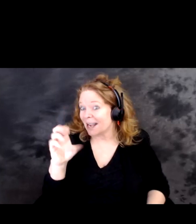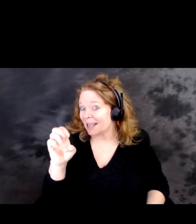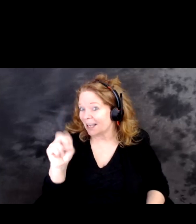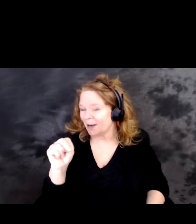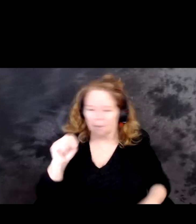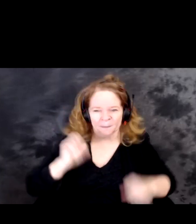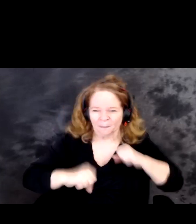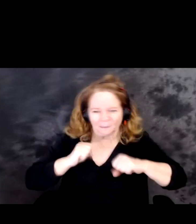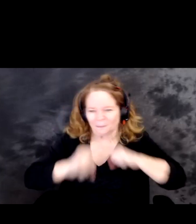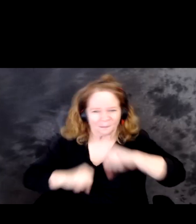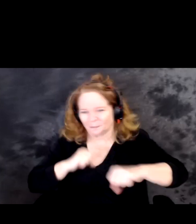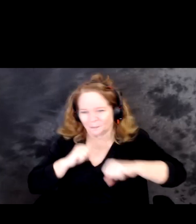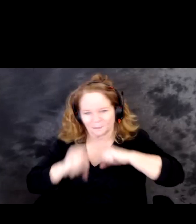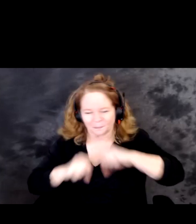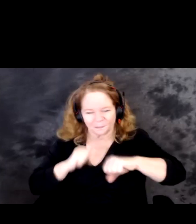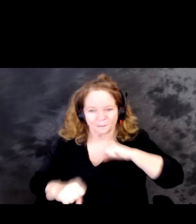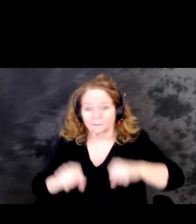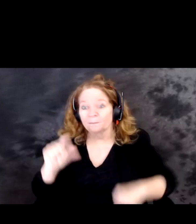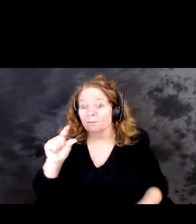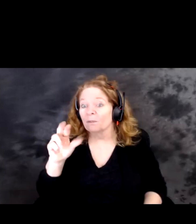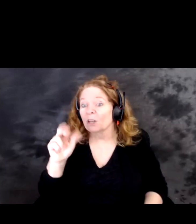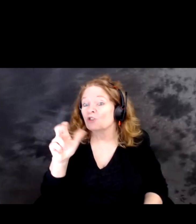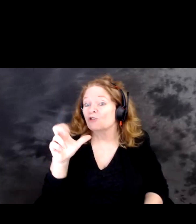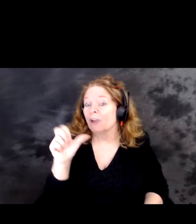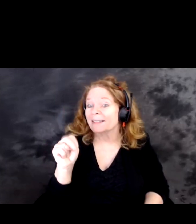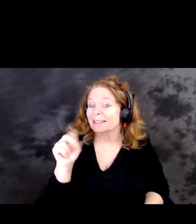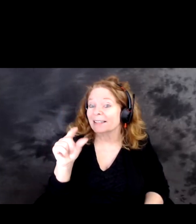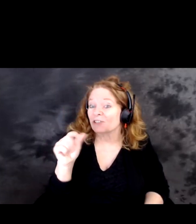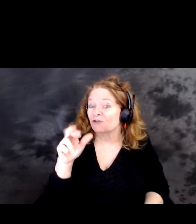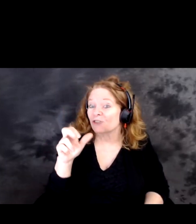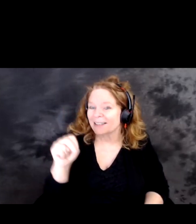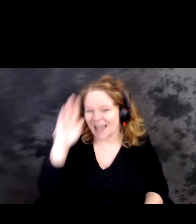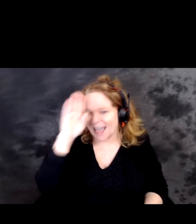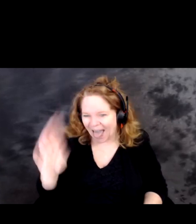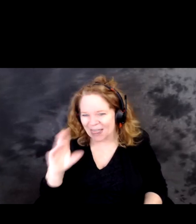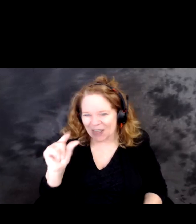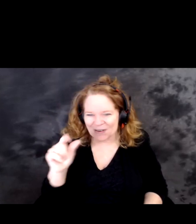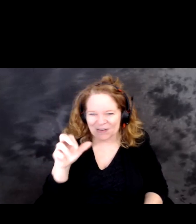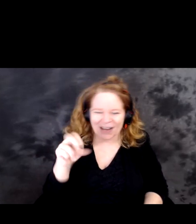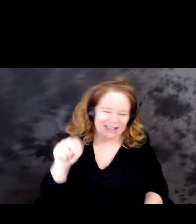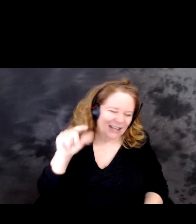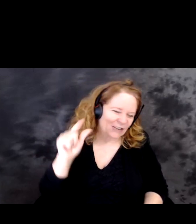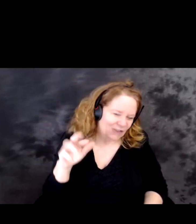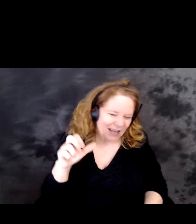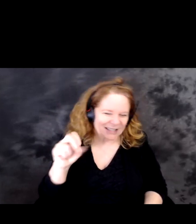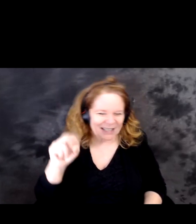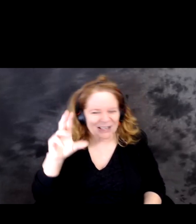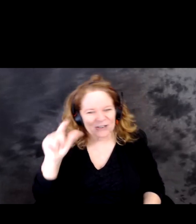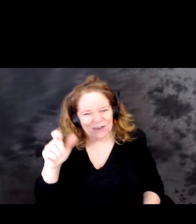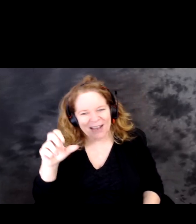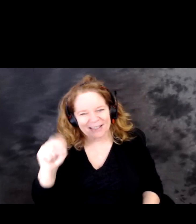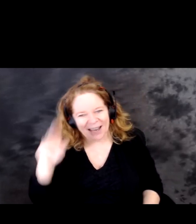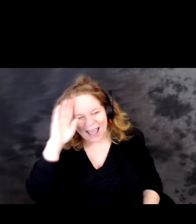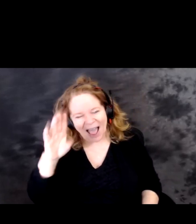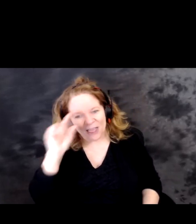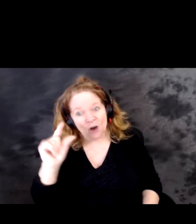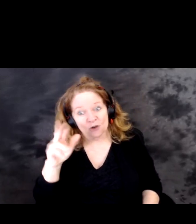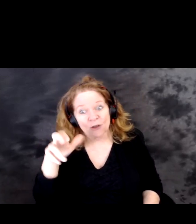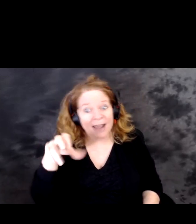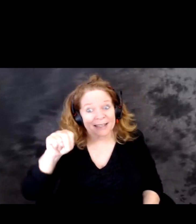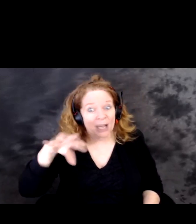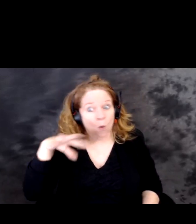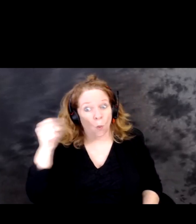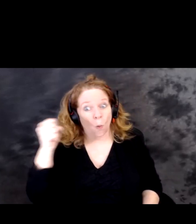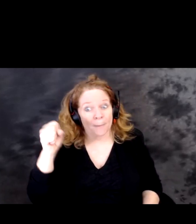a seguir con Grayson. Baram, bam, bam, baram, bam, bam. Grayson, Grayson, hola, Grayson, Grayson. Hola,